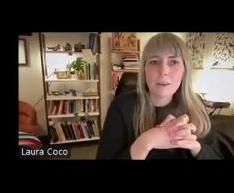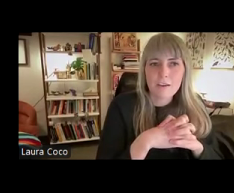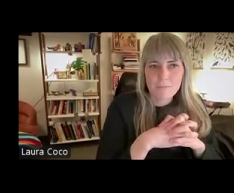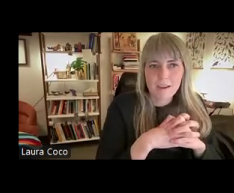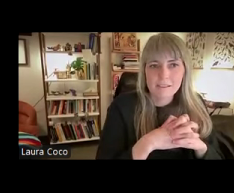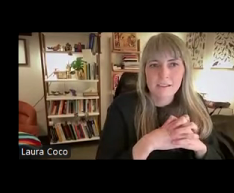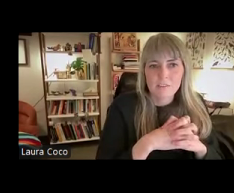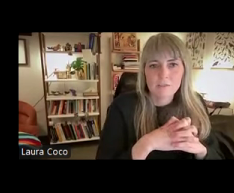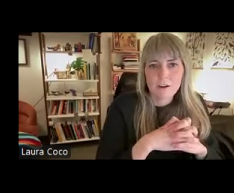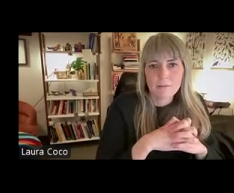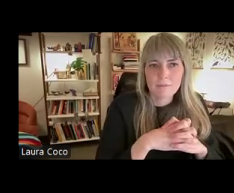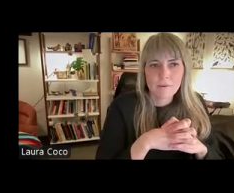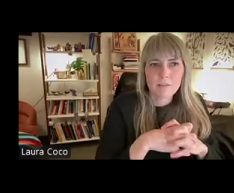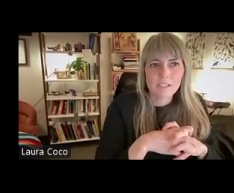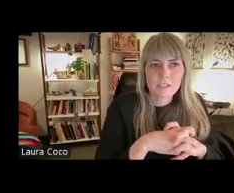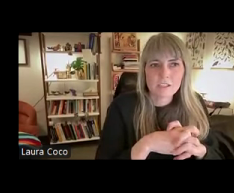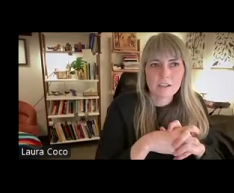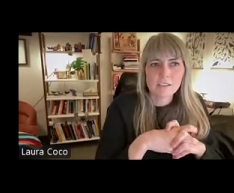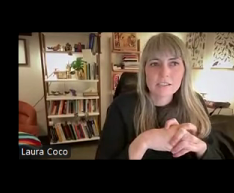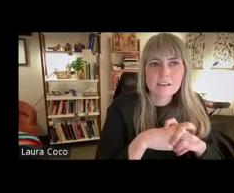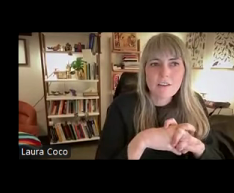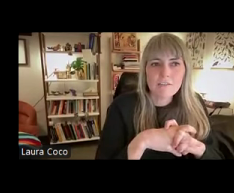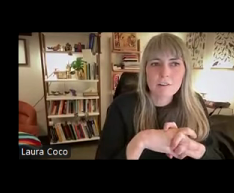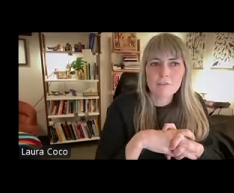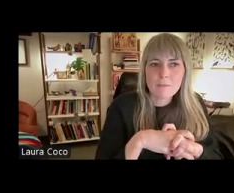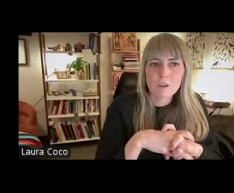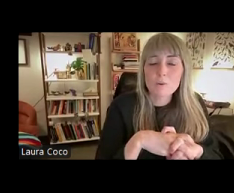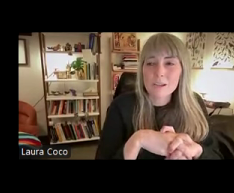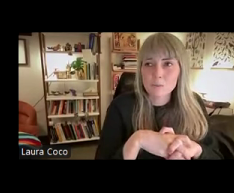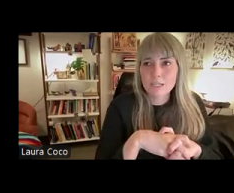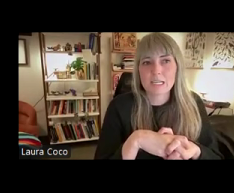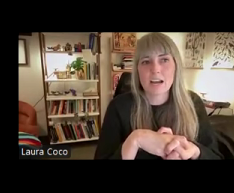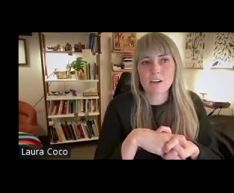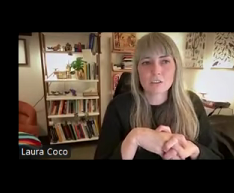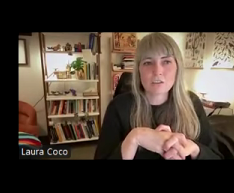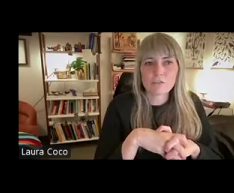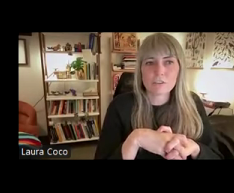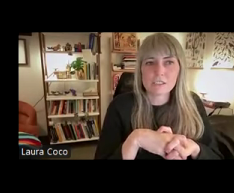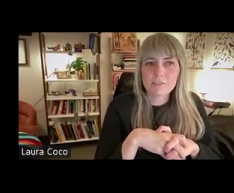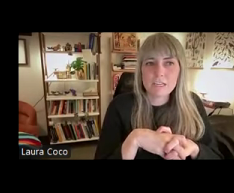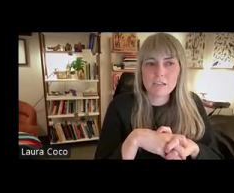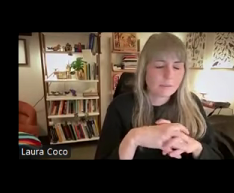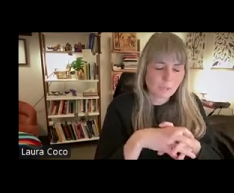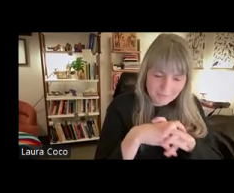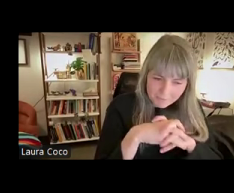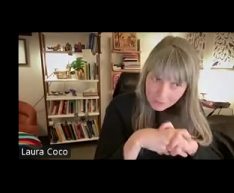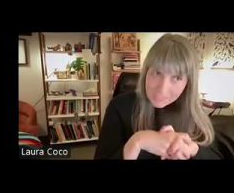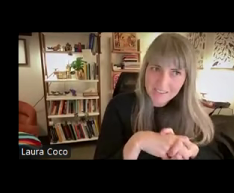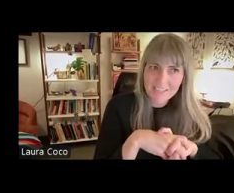verdaderos de individuos que hemos conocido de nuestra investigación. Una mujer